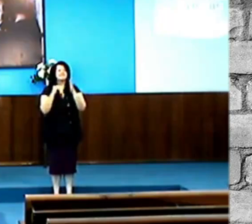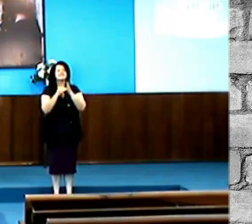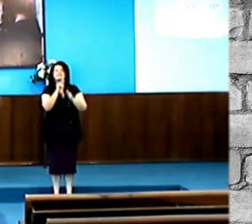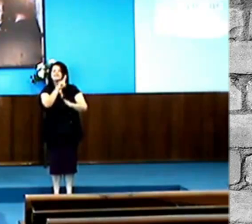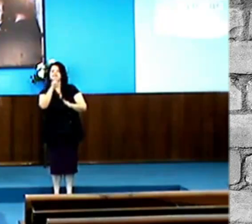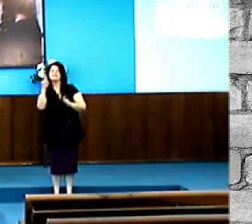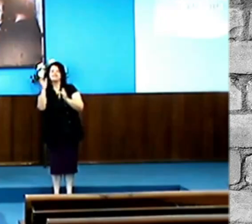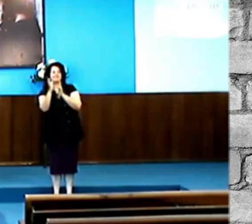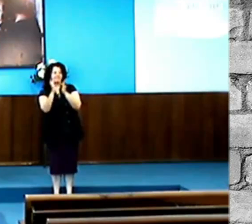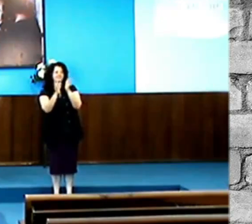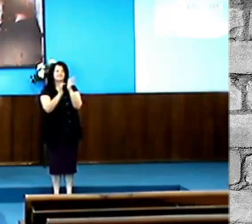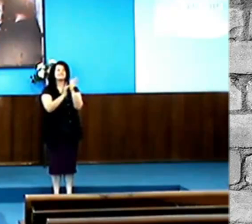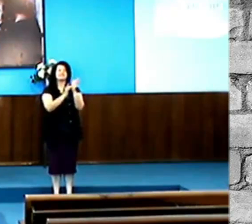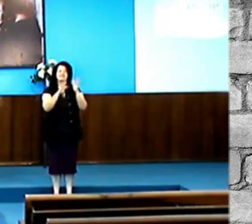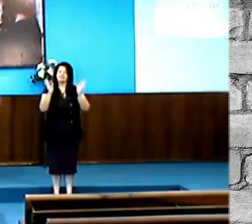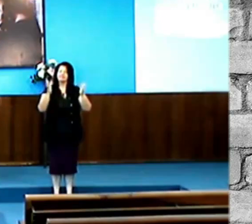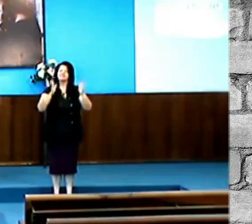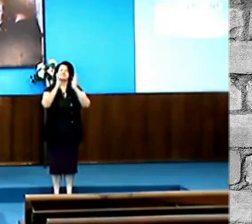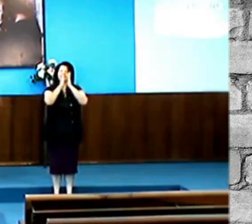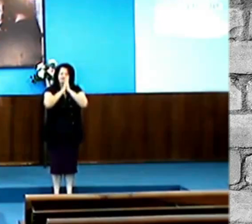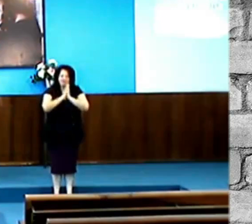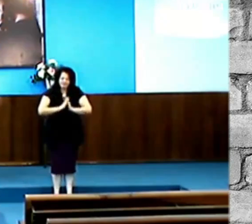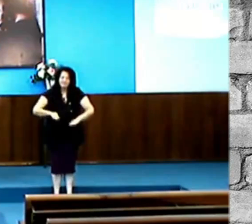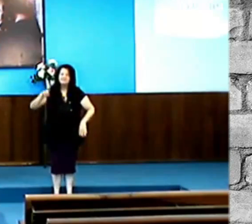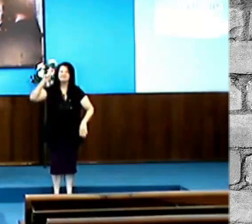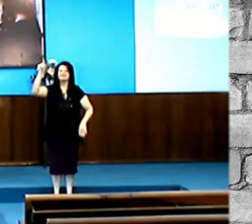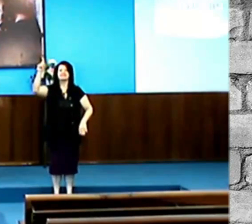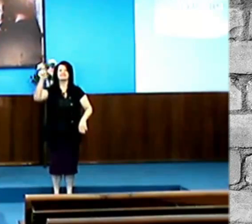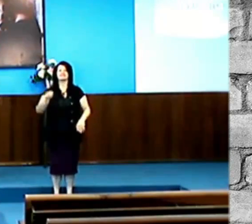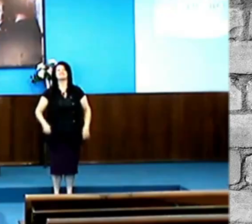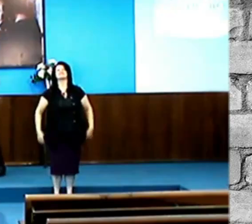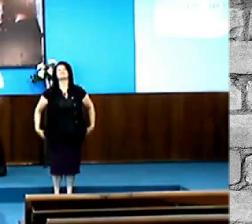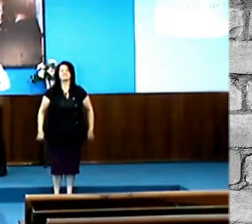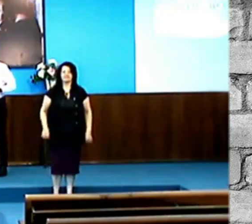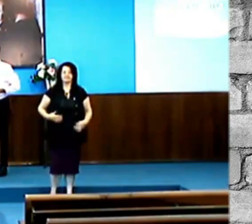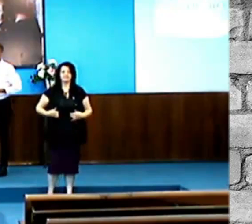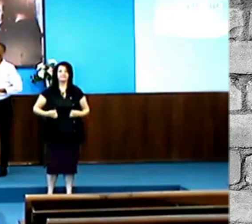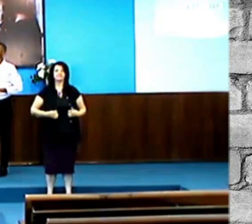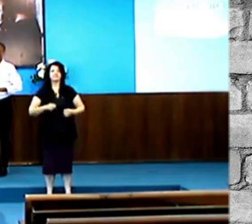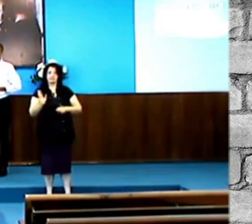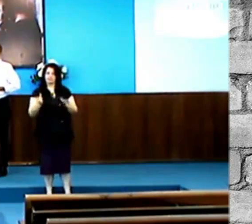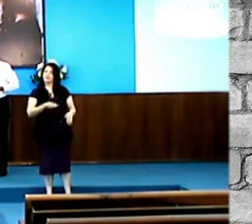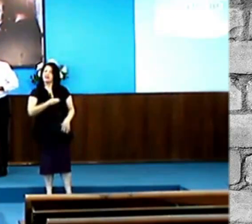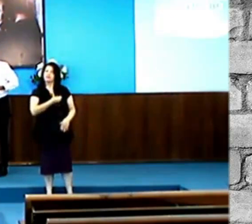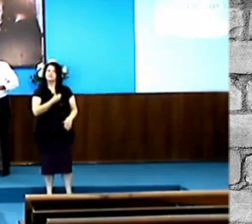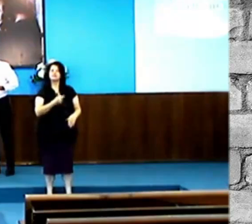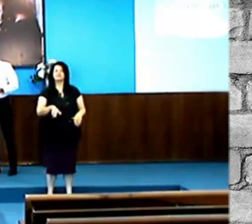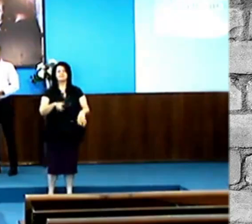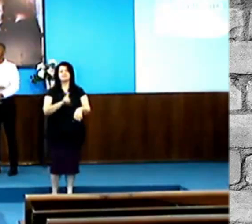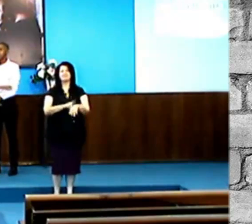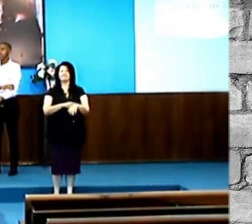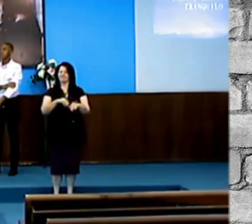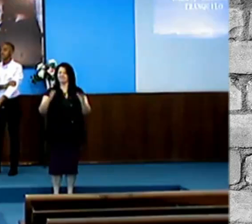nosso Senhor Jesus Cristo. Então vamos adorar a Deus conforme a palavra nos ensina. Estamos vivendo momentos diferentes,